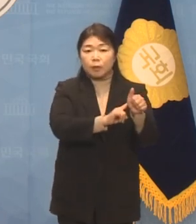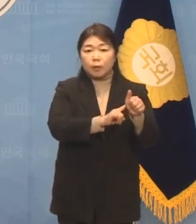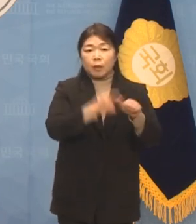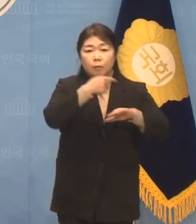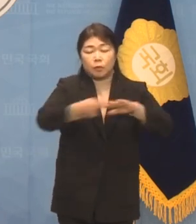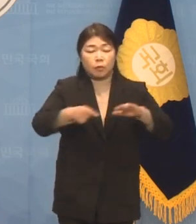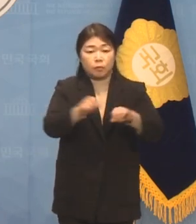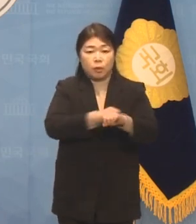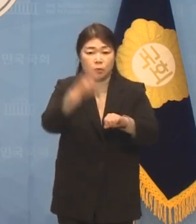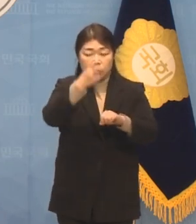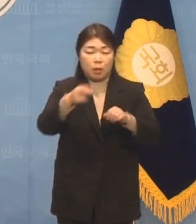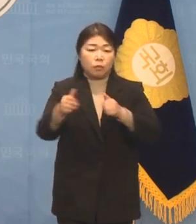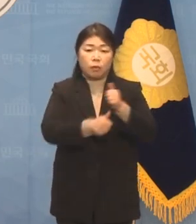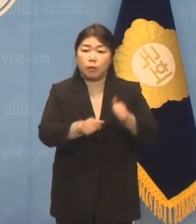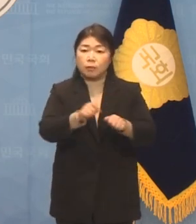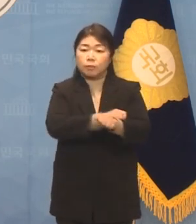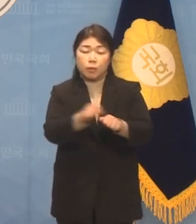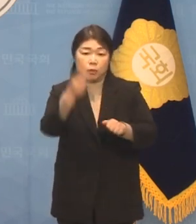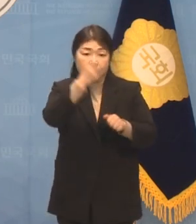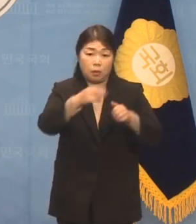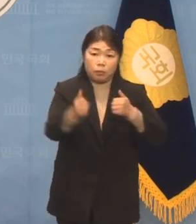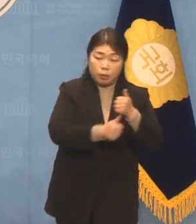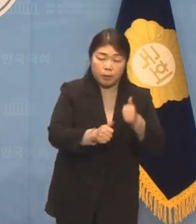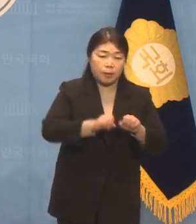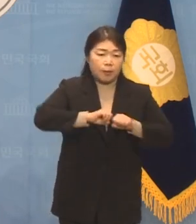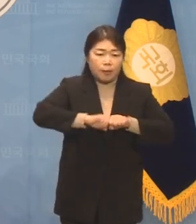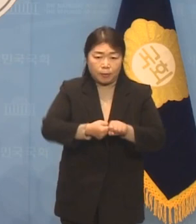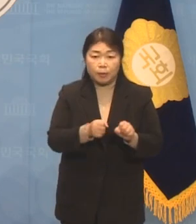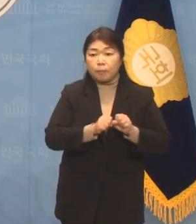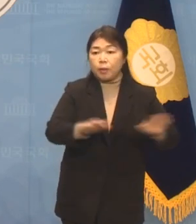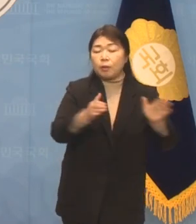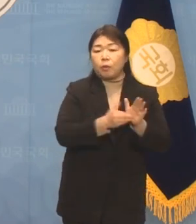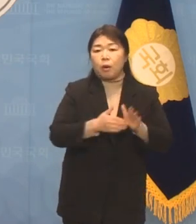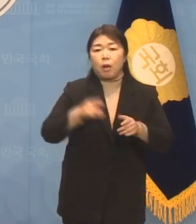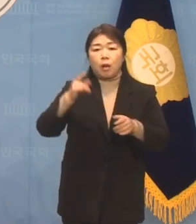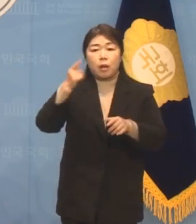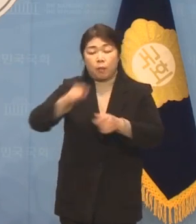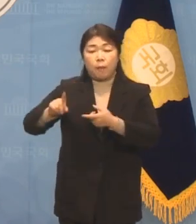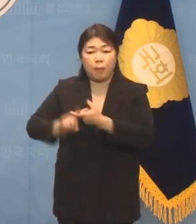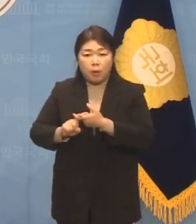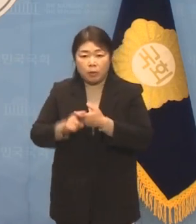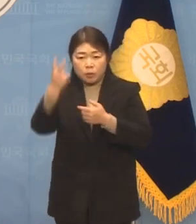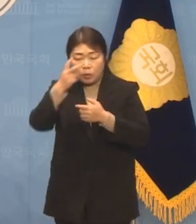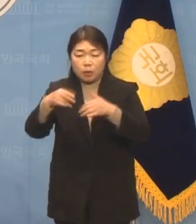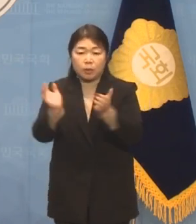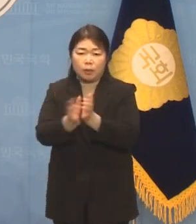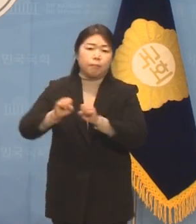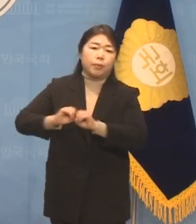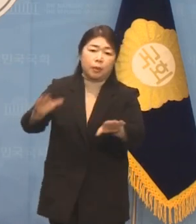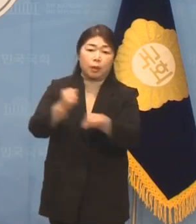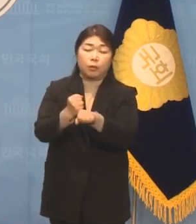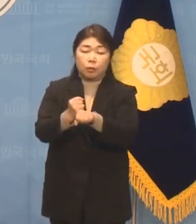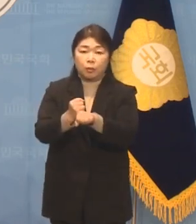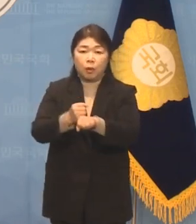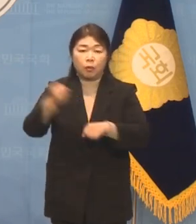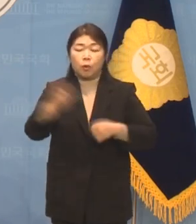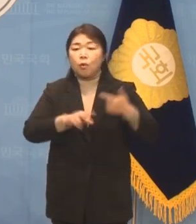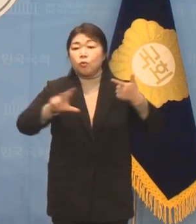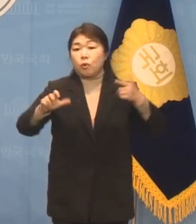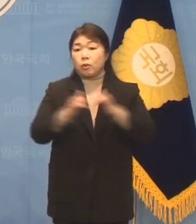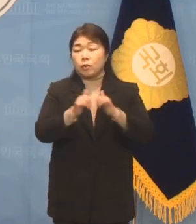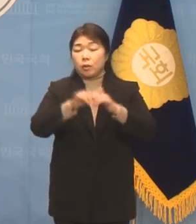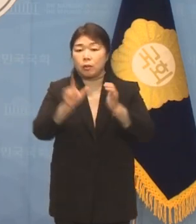반민족행위특별조사위원회를 강제 해산시켜 친일파 청산을 가로막았고 6.25 전쟁 당시 국민을 버리고 서울을